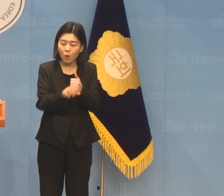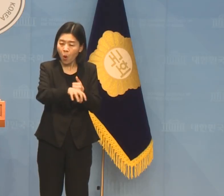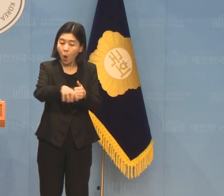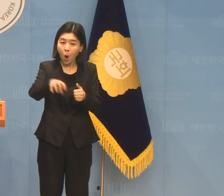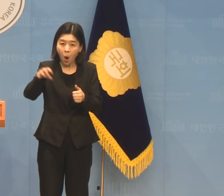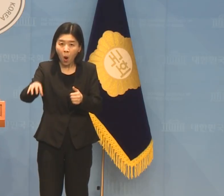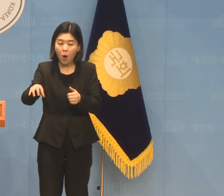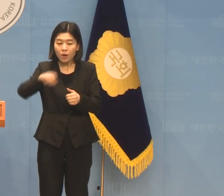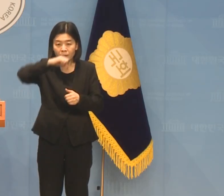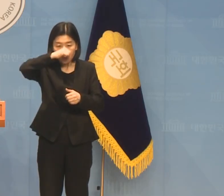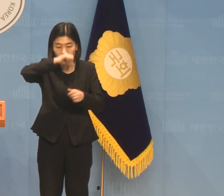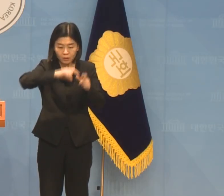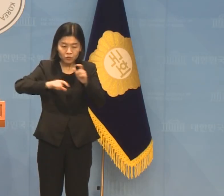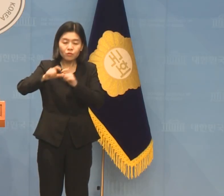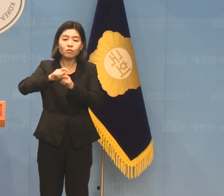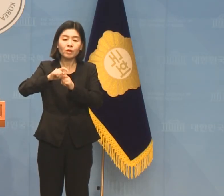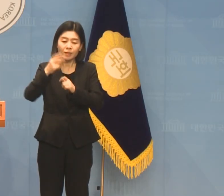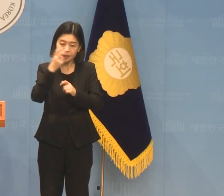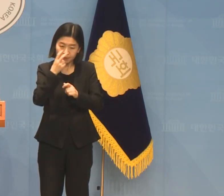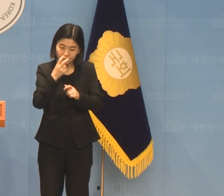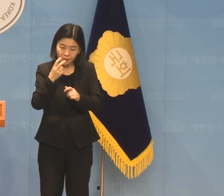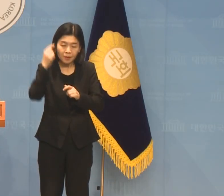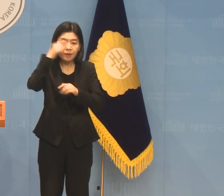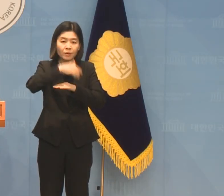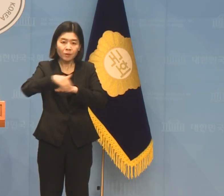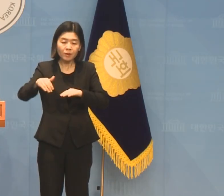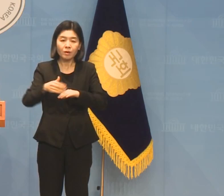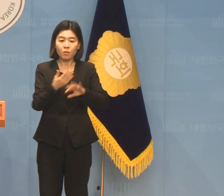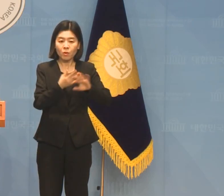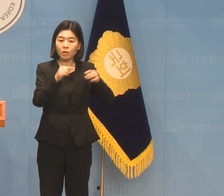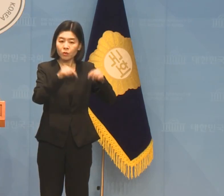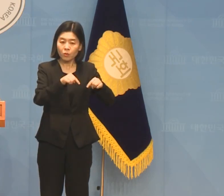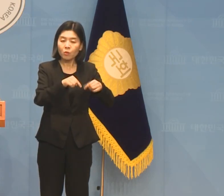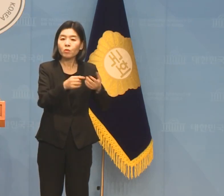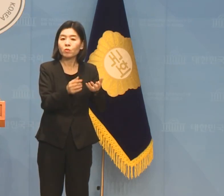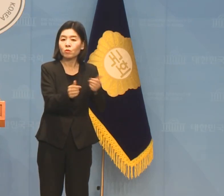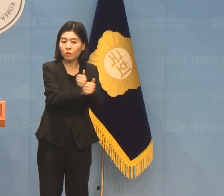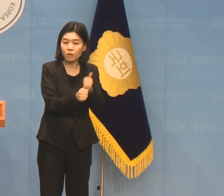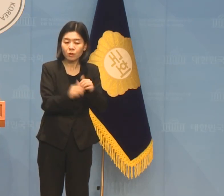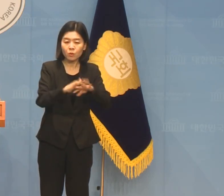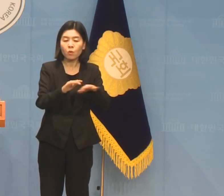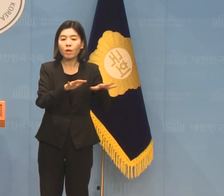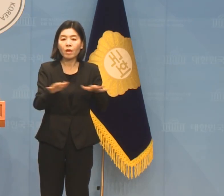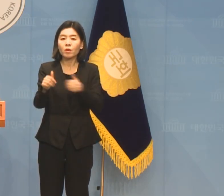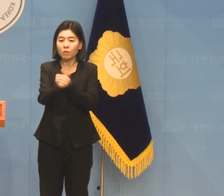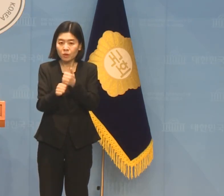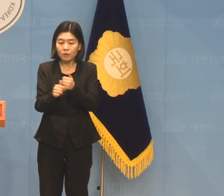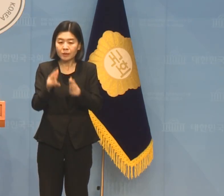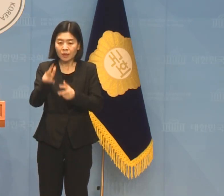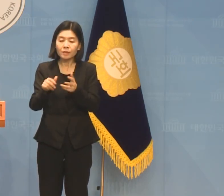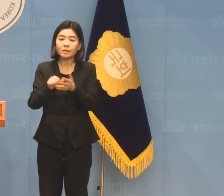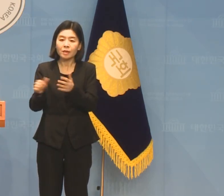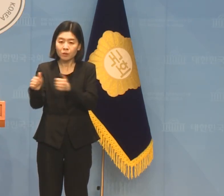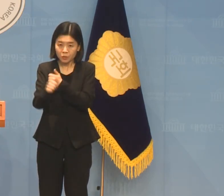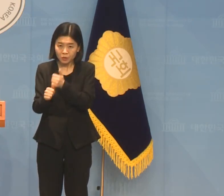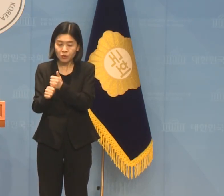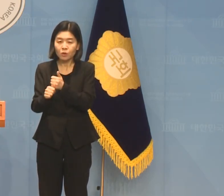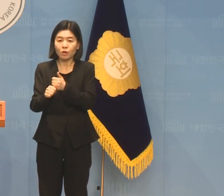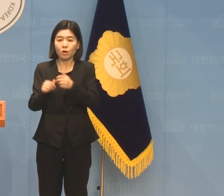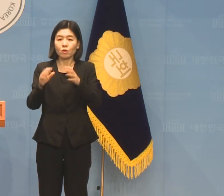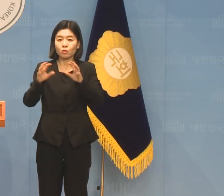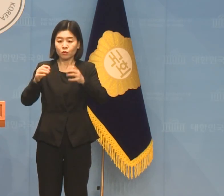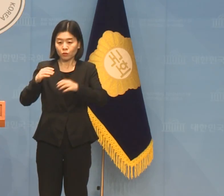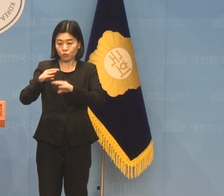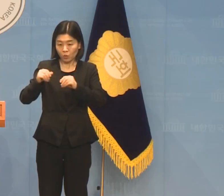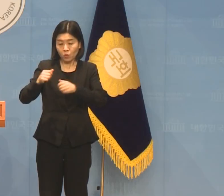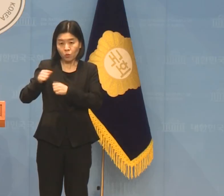예산안 심사가 예정되어 있습니다. 외통위, 농해수위, 산자위, 국토위는